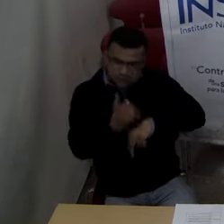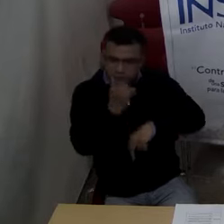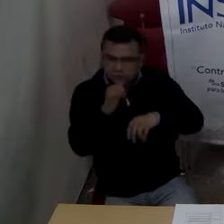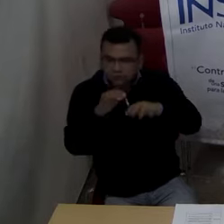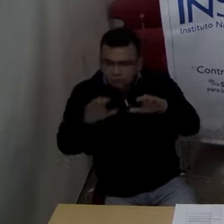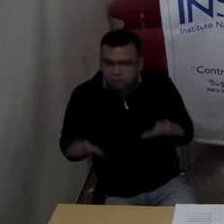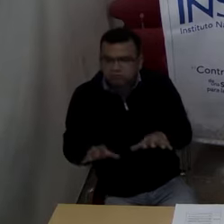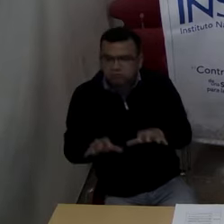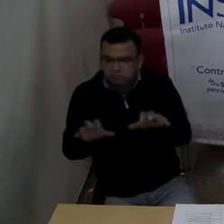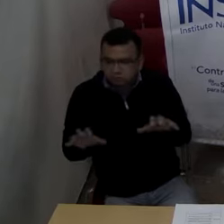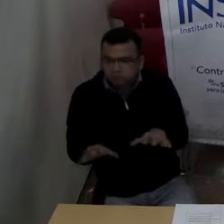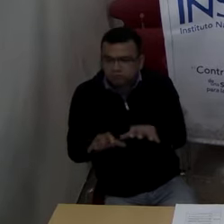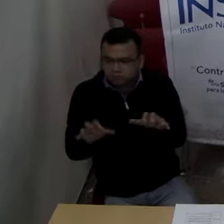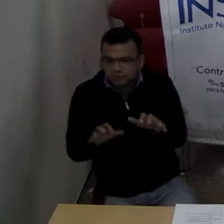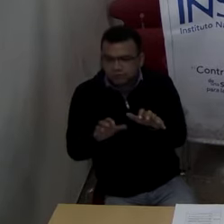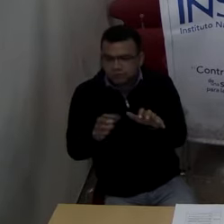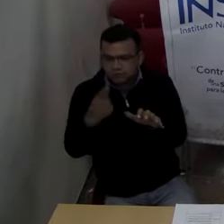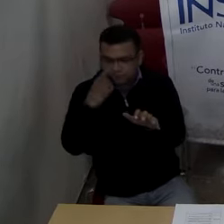y comunicativa.